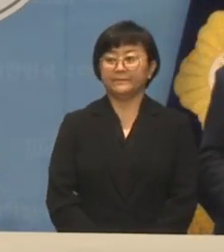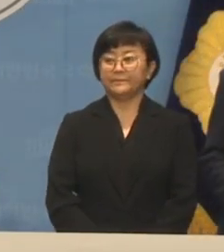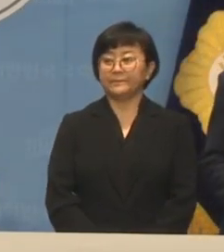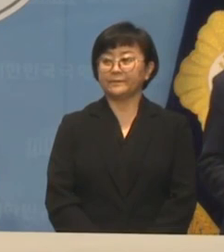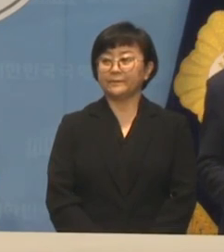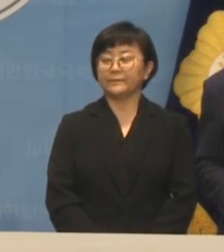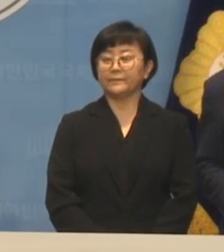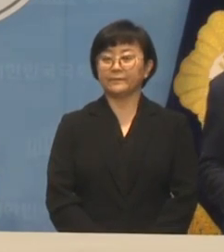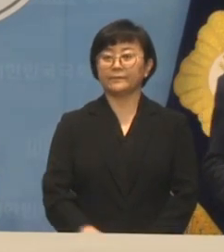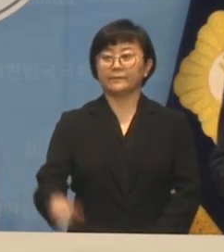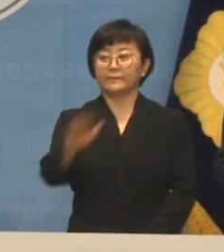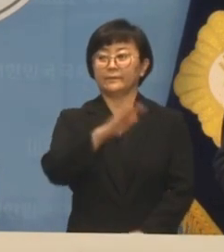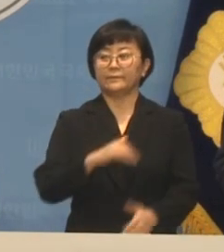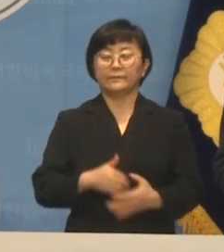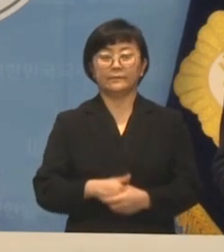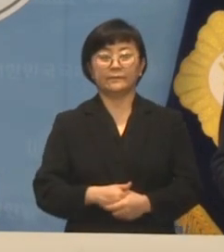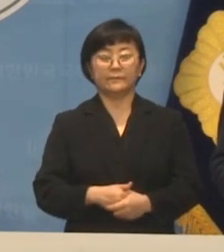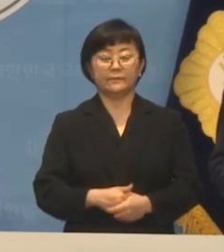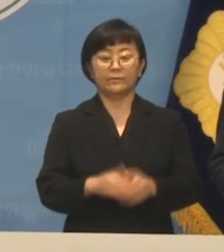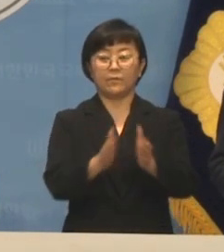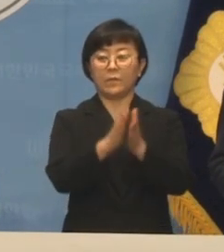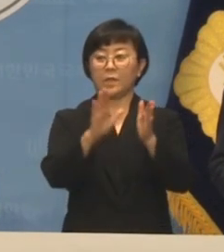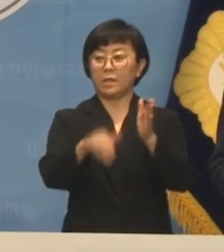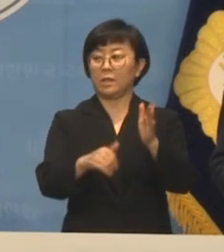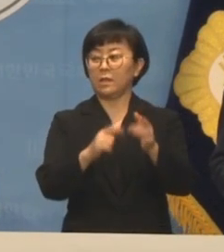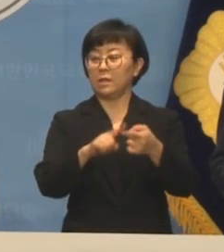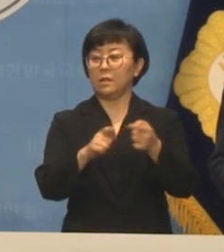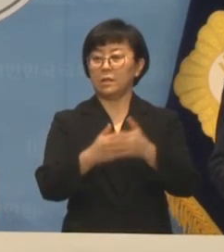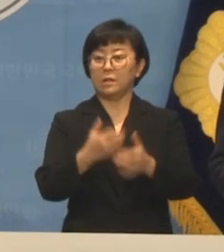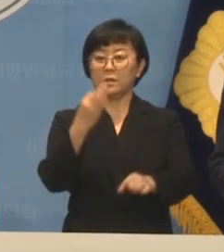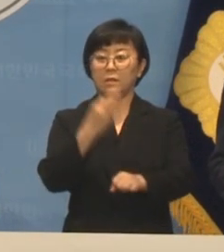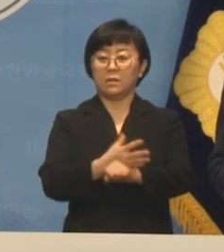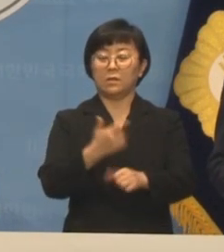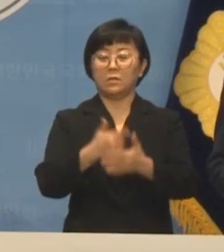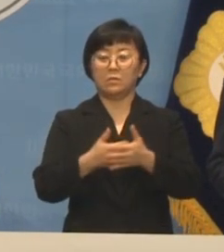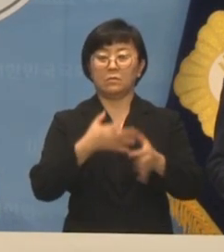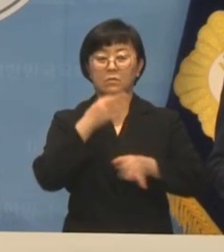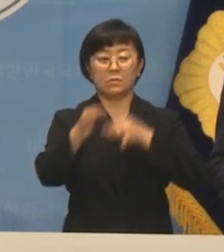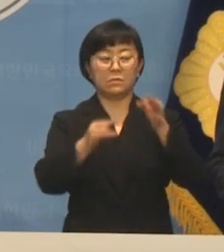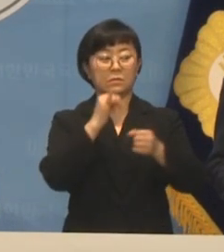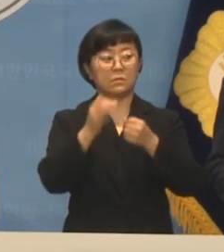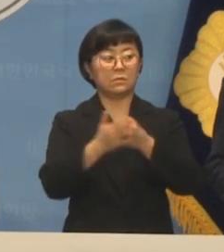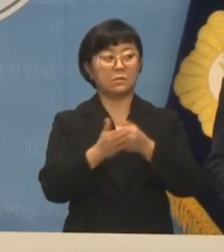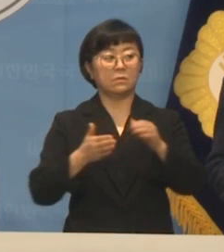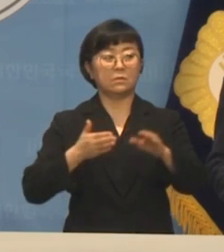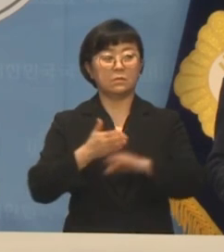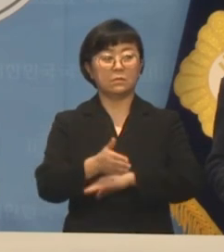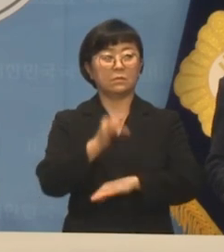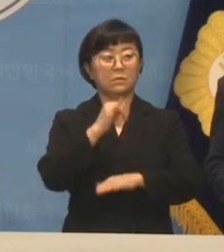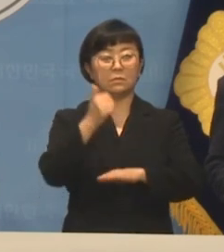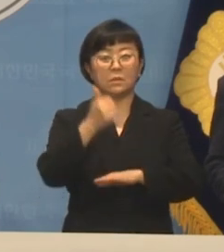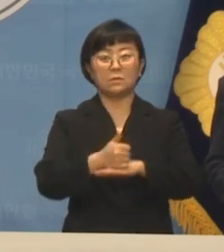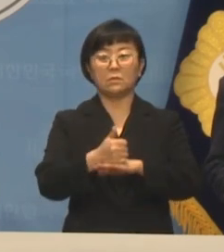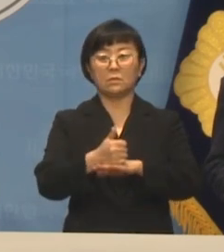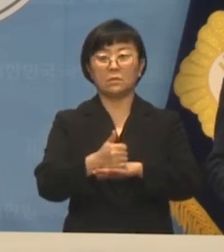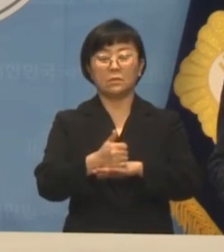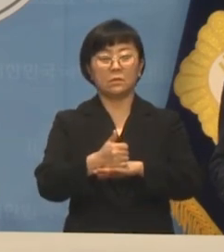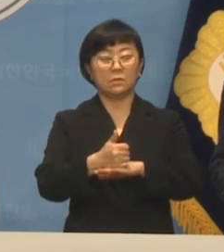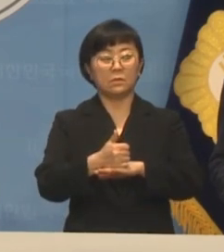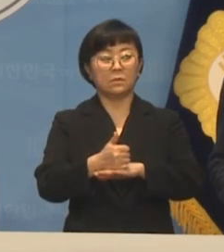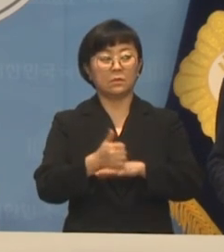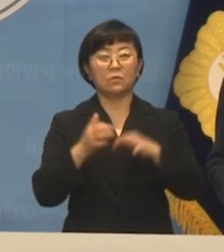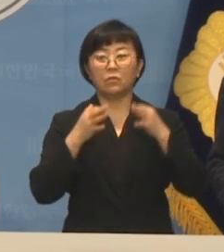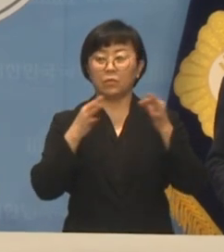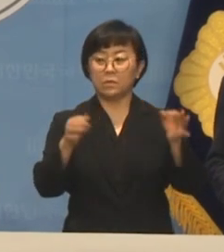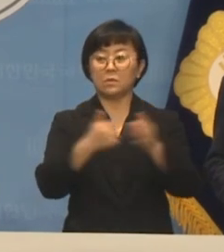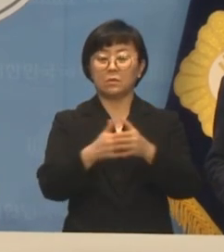네, 저희가 원래 시작할 때 간단히 구호를 외쳤어야 되는데 그걸 놓쳤습니다. 마지막으로 구호